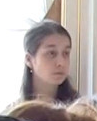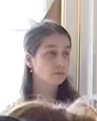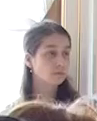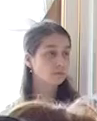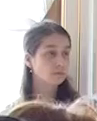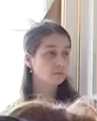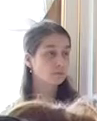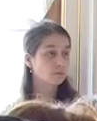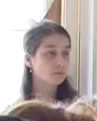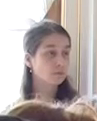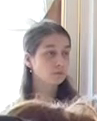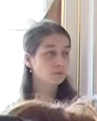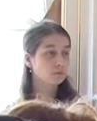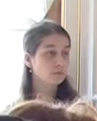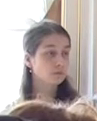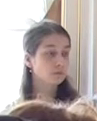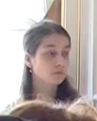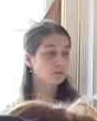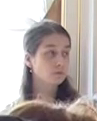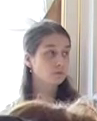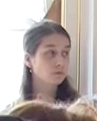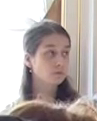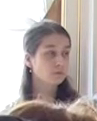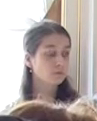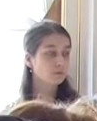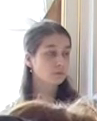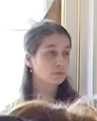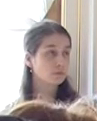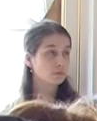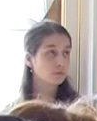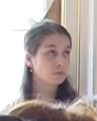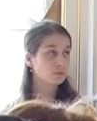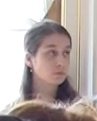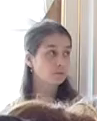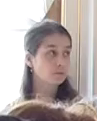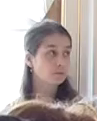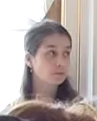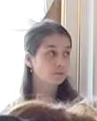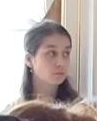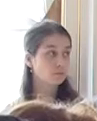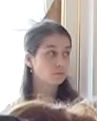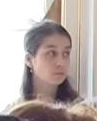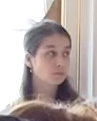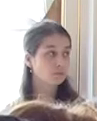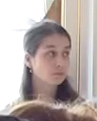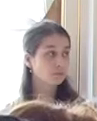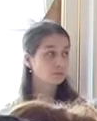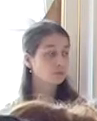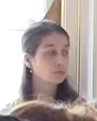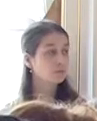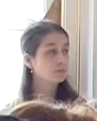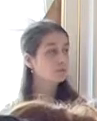komise, aby se tyto otázky sociální a zdravotnické podpory velice brzo začaly řešit, protože si myslím,